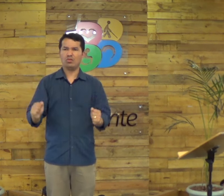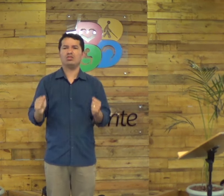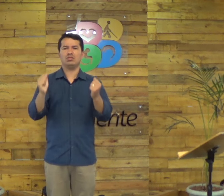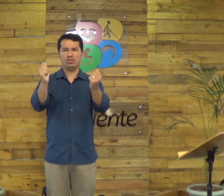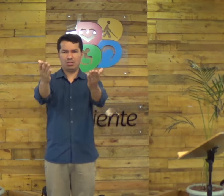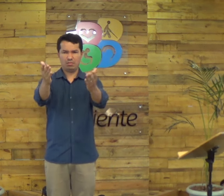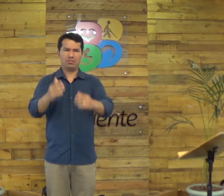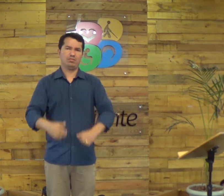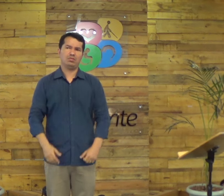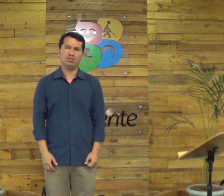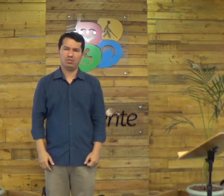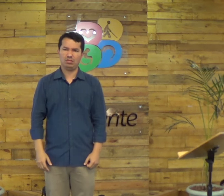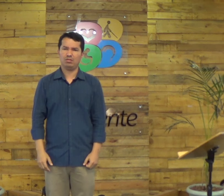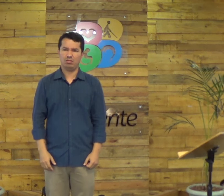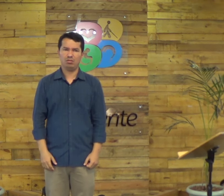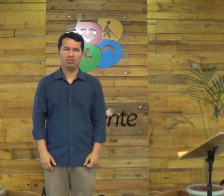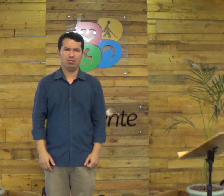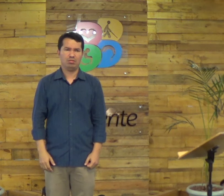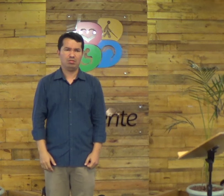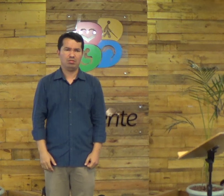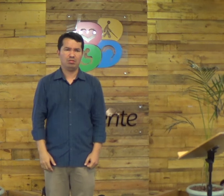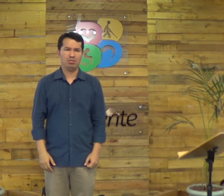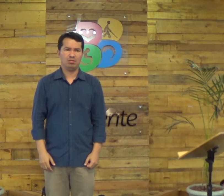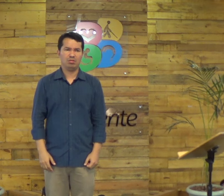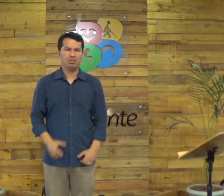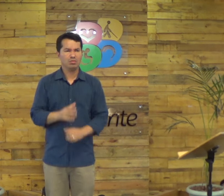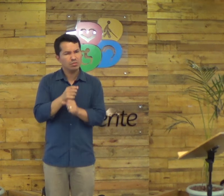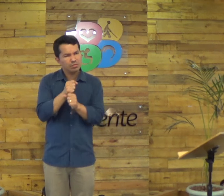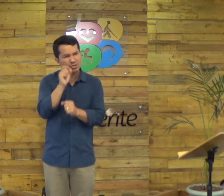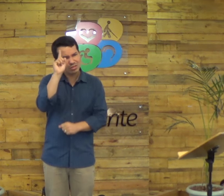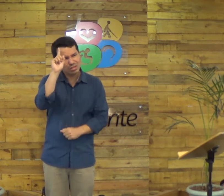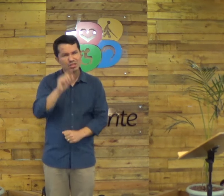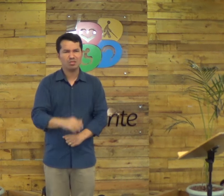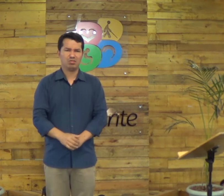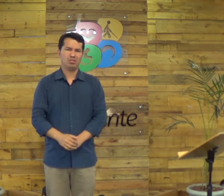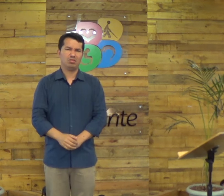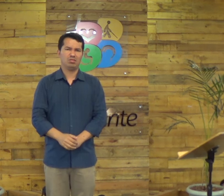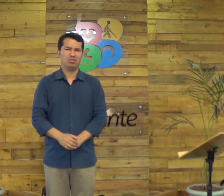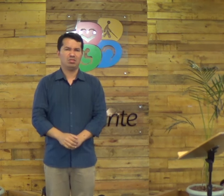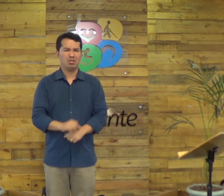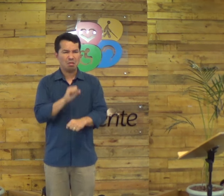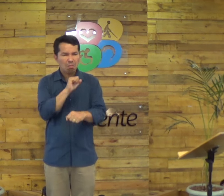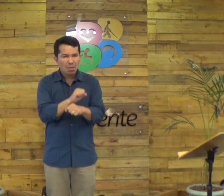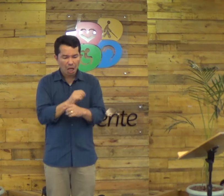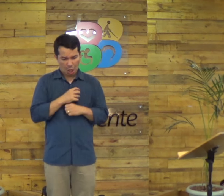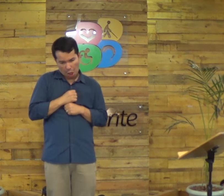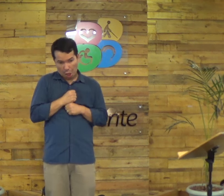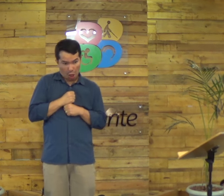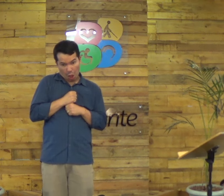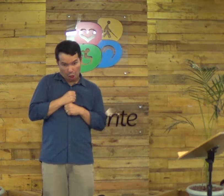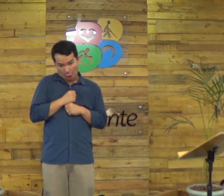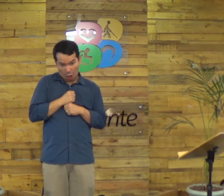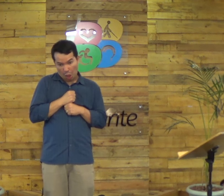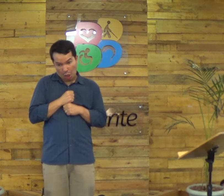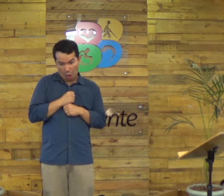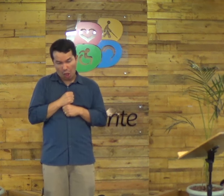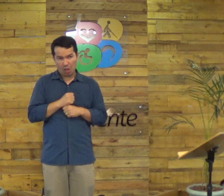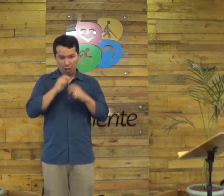pura, sabe? mas Deus pode fazer isso, você não pode,